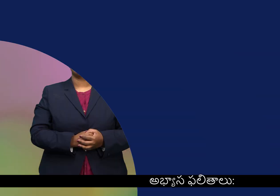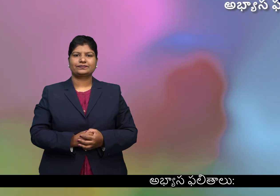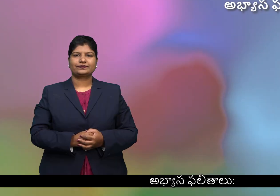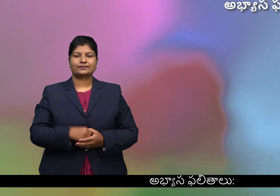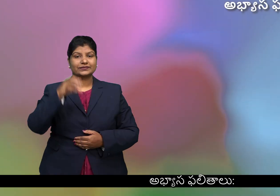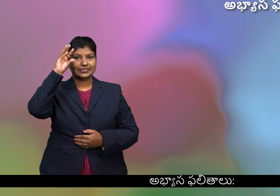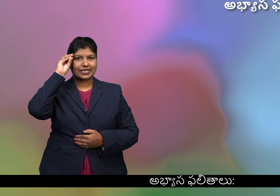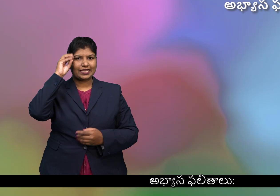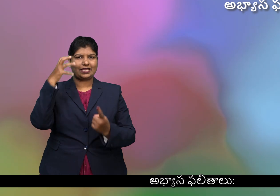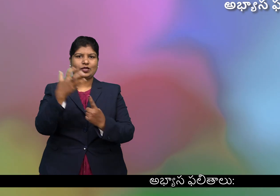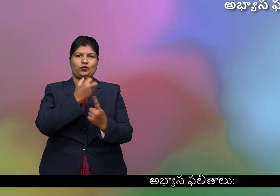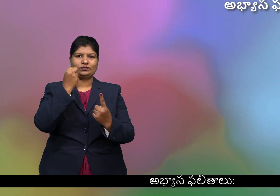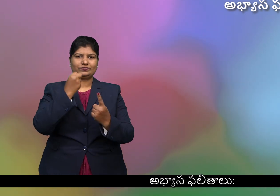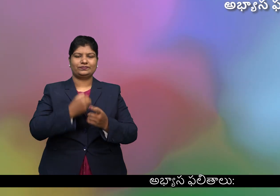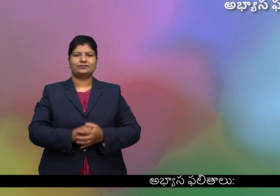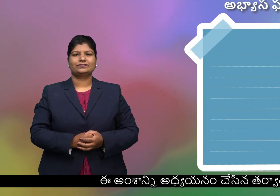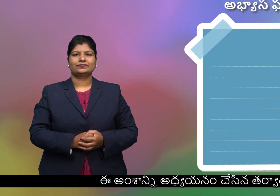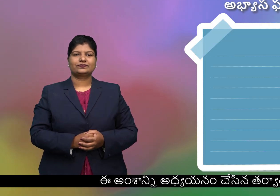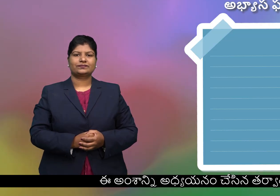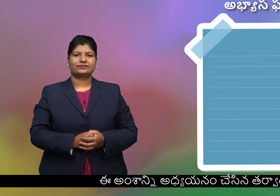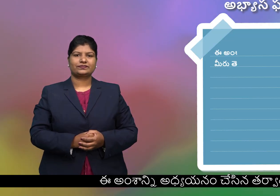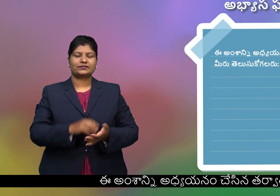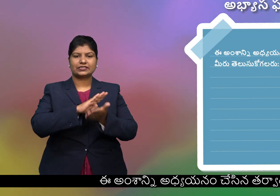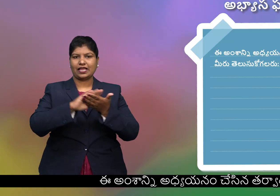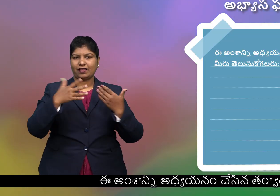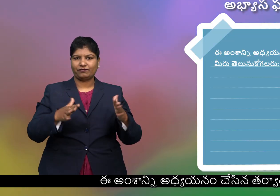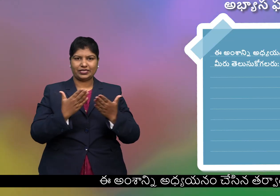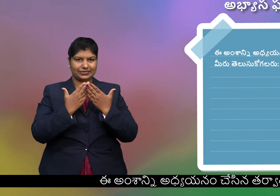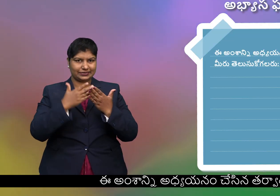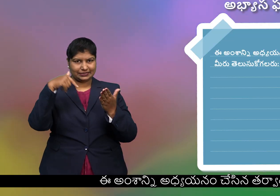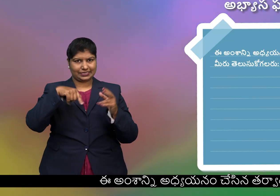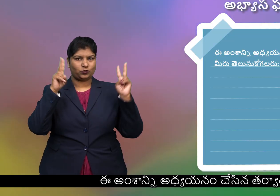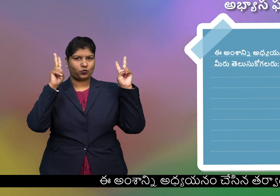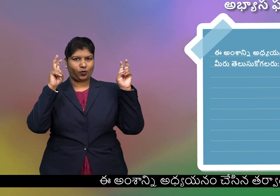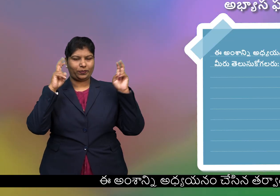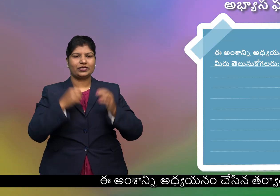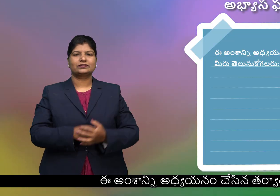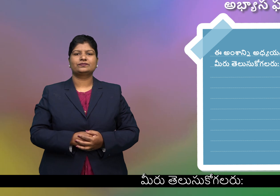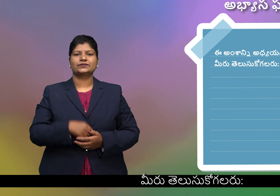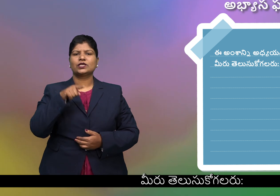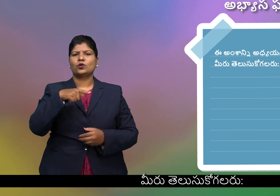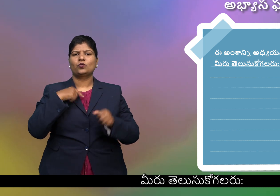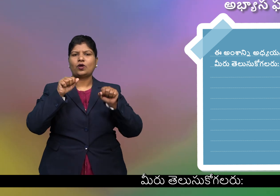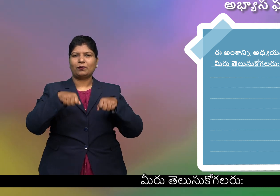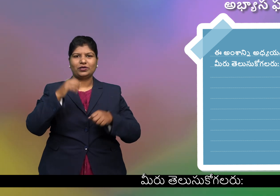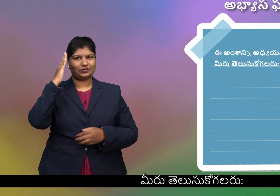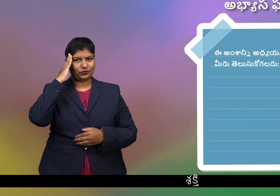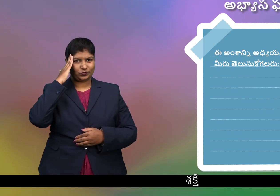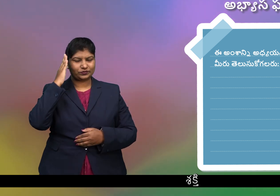అభ్యాస ఫలితాలు. ఈ అంశాన్ని అధ్యయనం చేసిన తరువాత మీరు తెలుసుకోగలరు శక్తి,